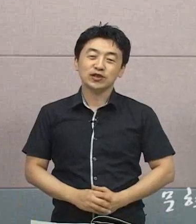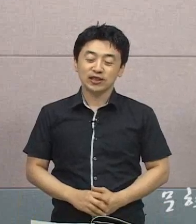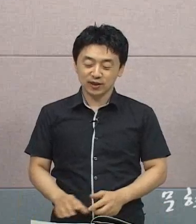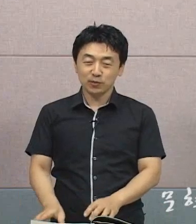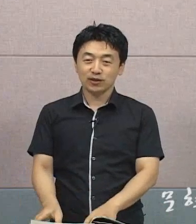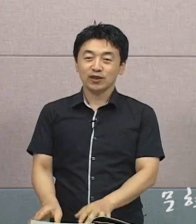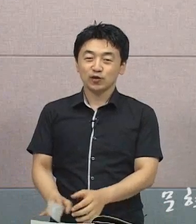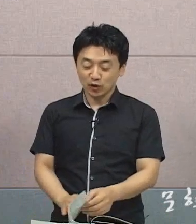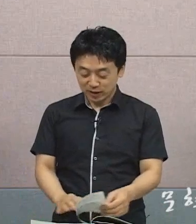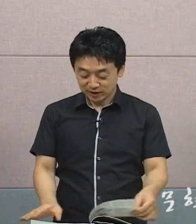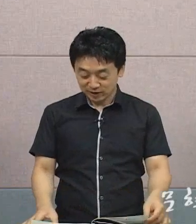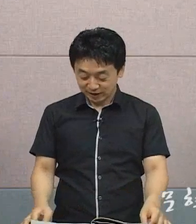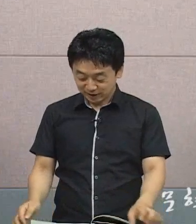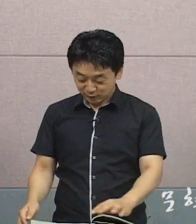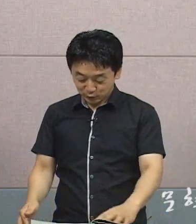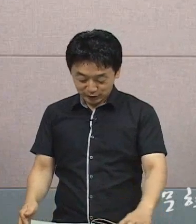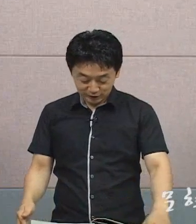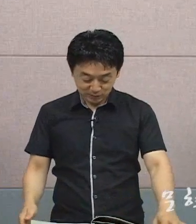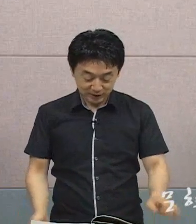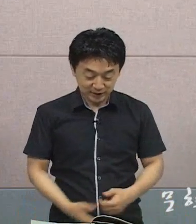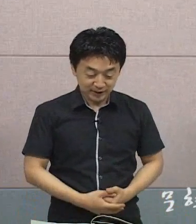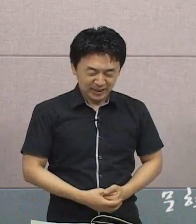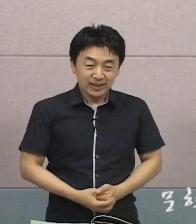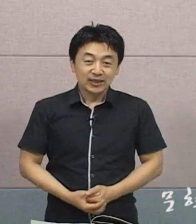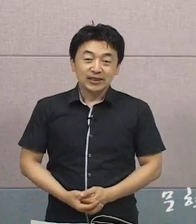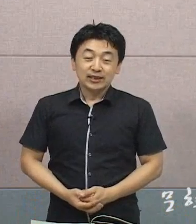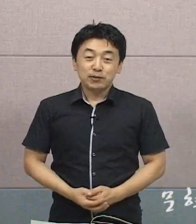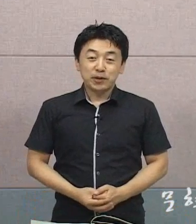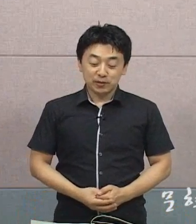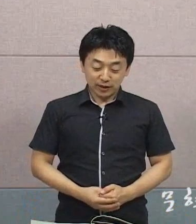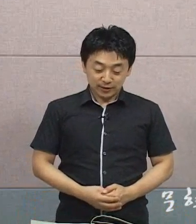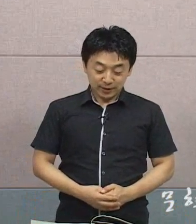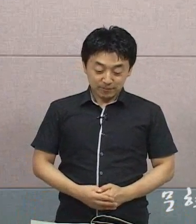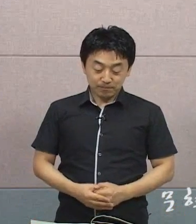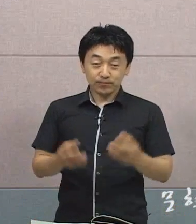아니기 때문에 이것도 넘어가시죠. 네. 중요하지 않습니다. 자, 14페이지입니다. 네.